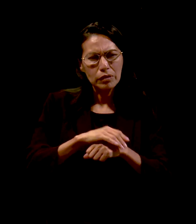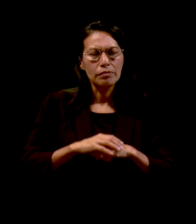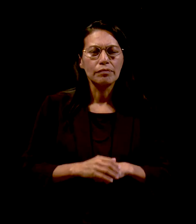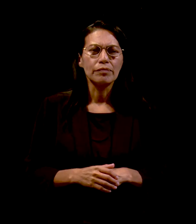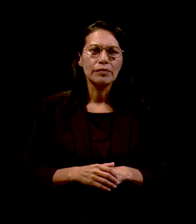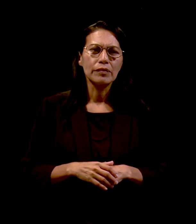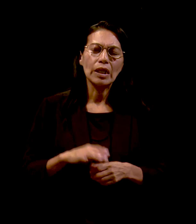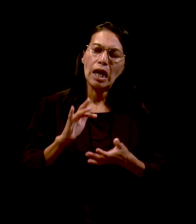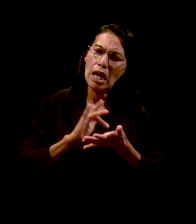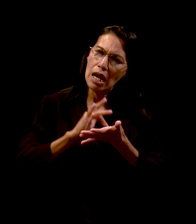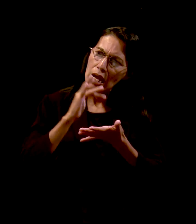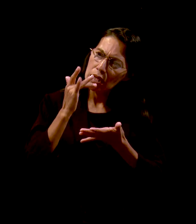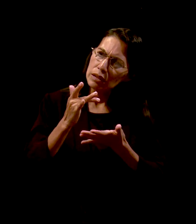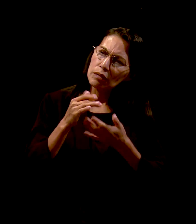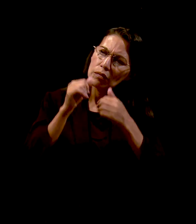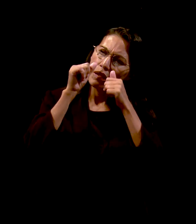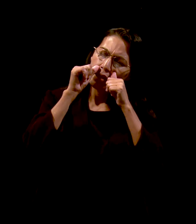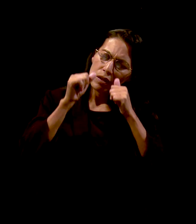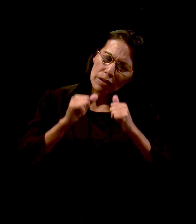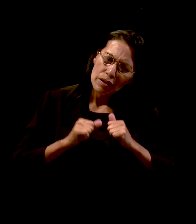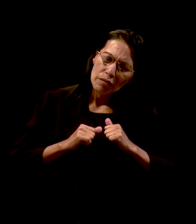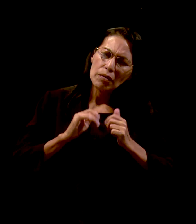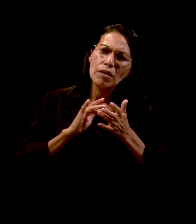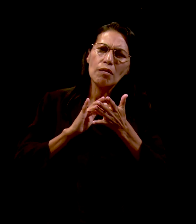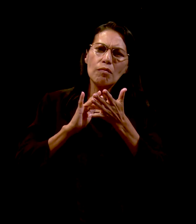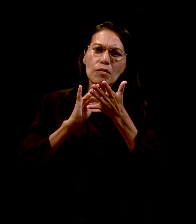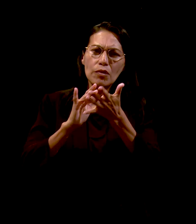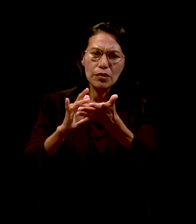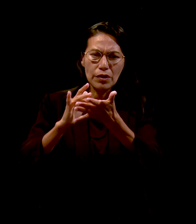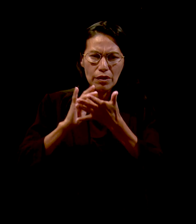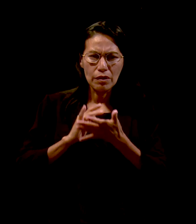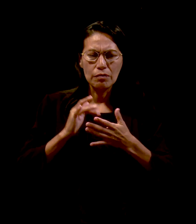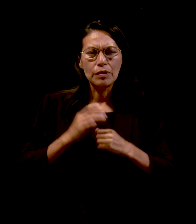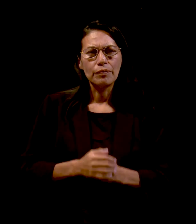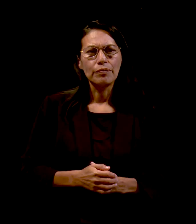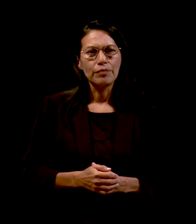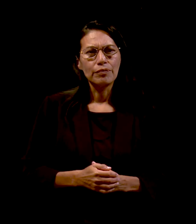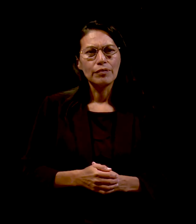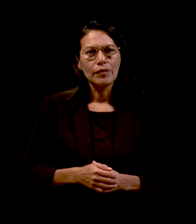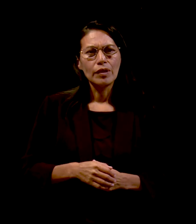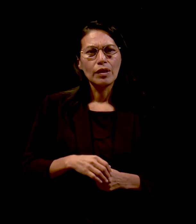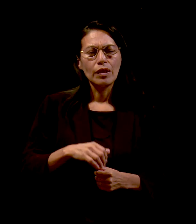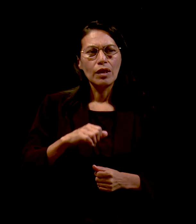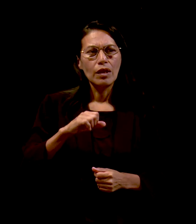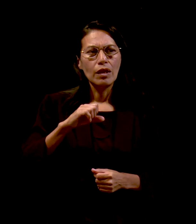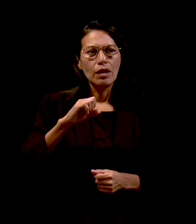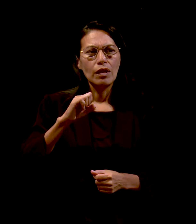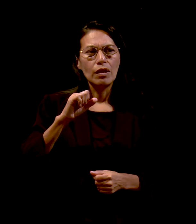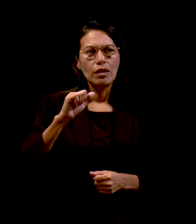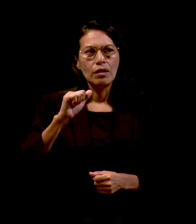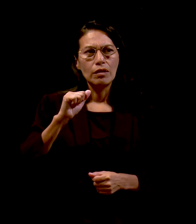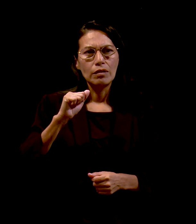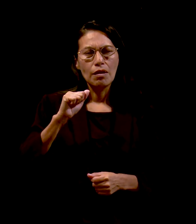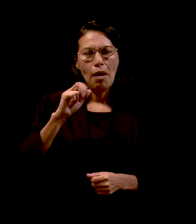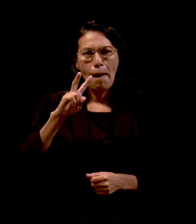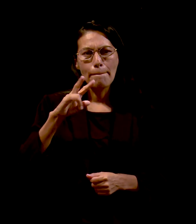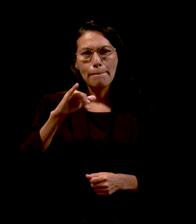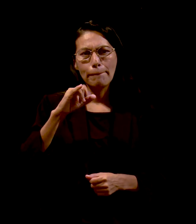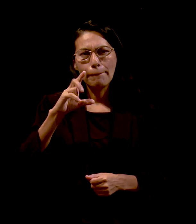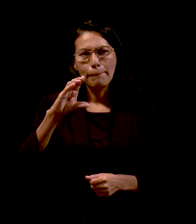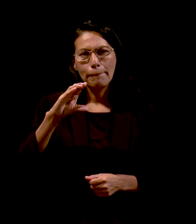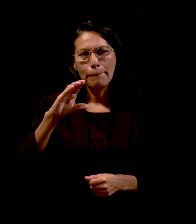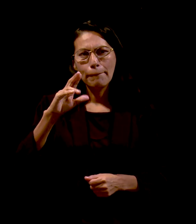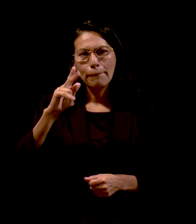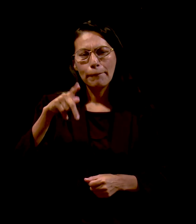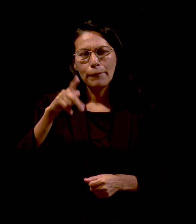atenderme y apoyarme estamos contigo atentamente roques solo sea cortés vicky pide